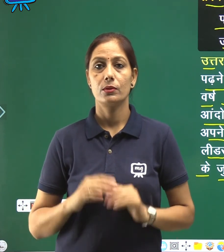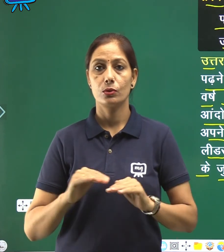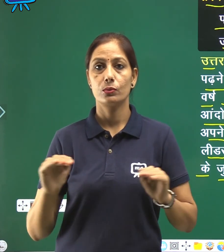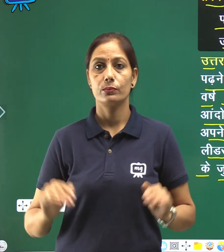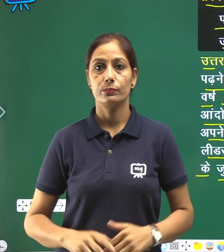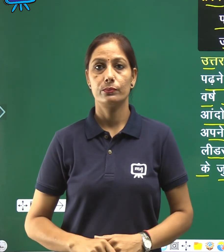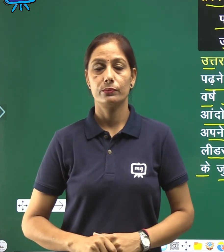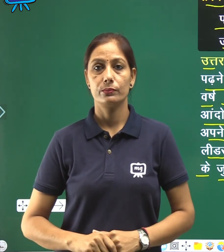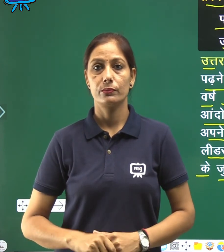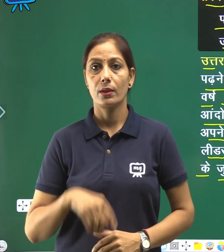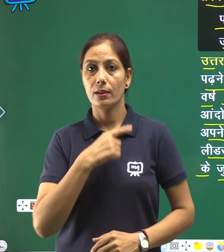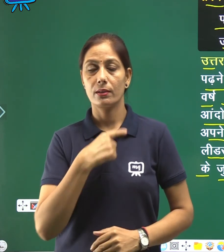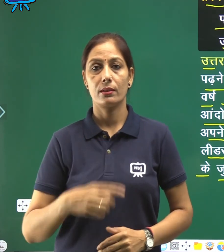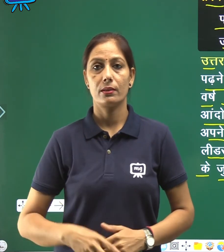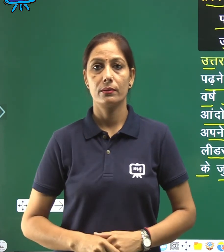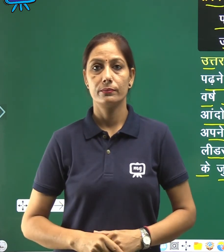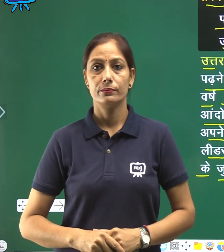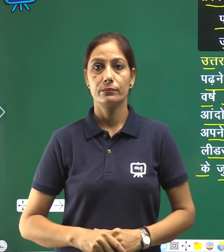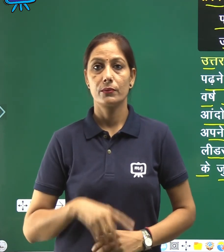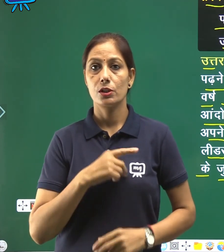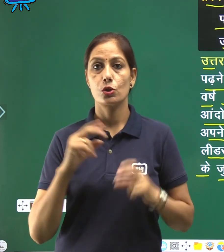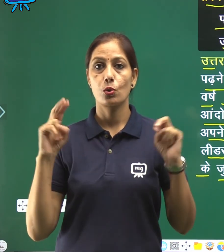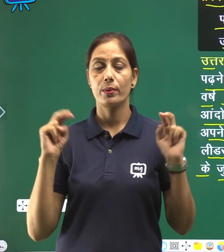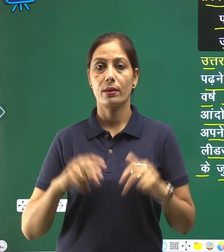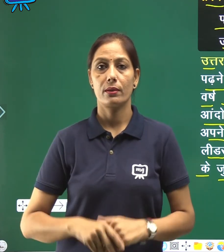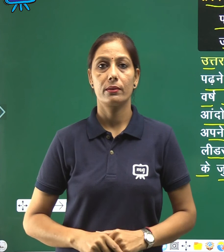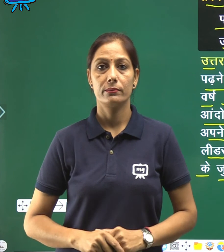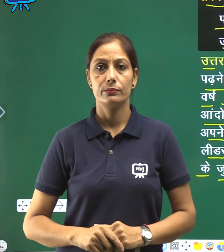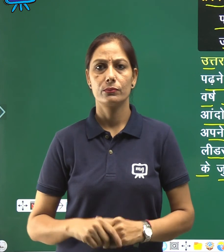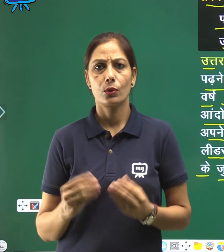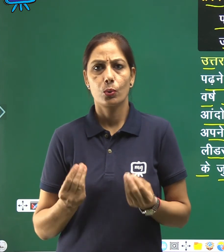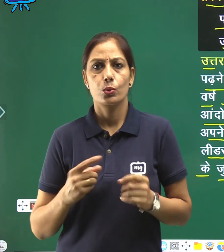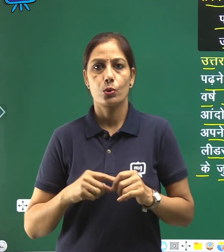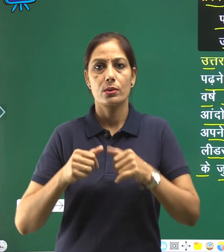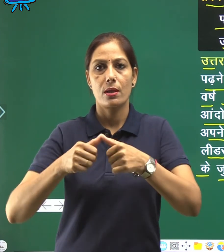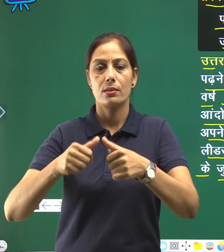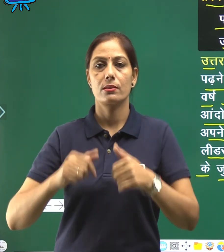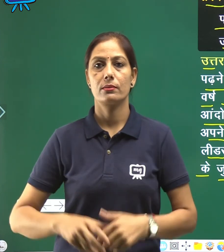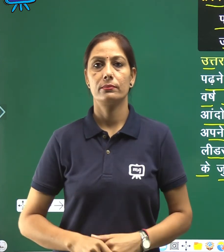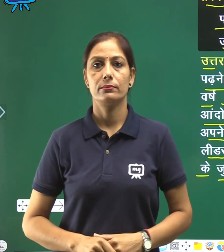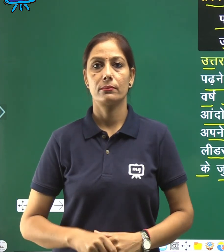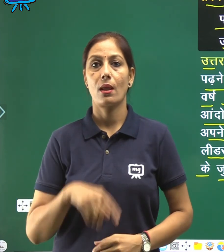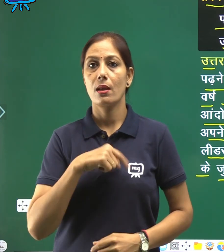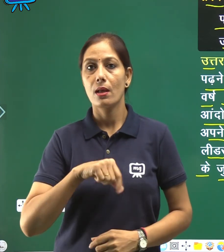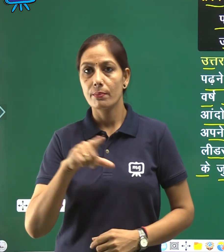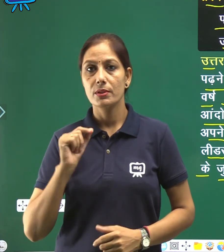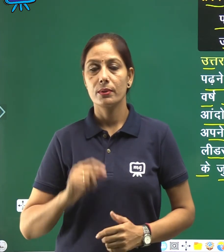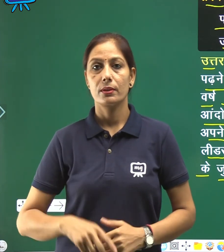बच्चों, ये थे इस अध्याय के कुछ प्रश्नोत्तर। इन्हें